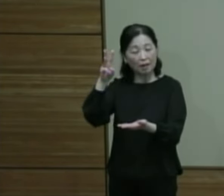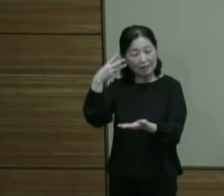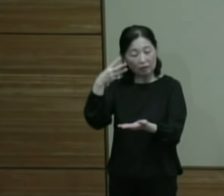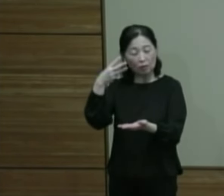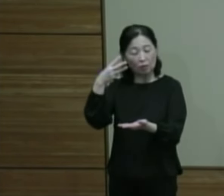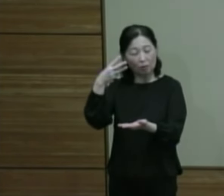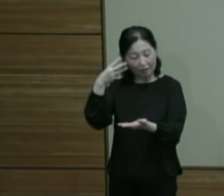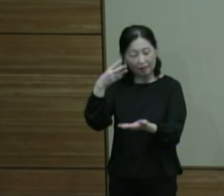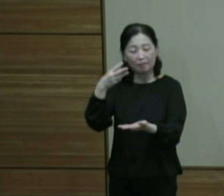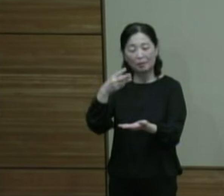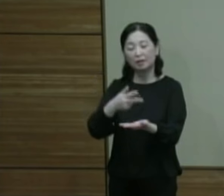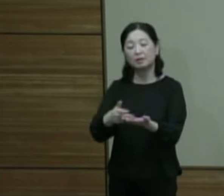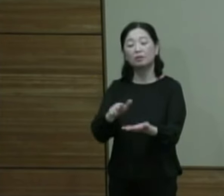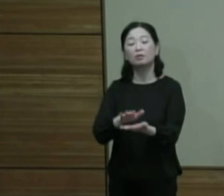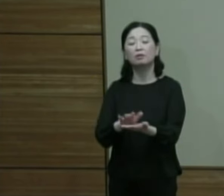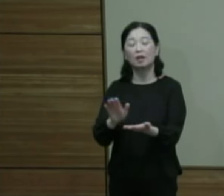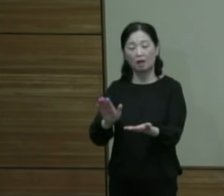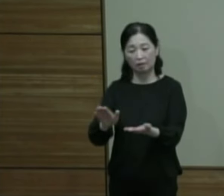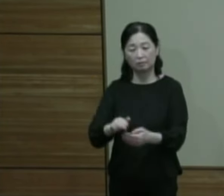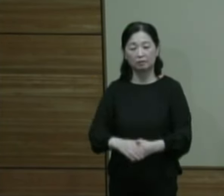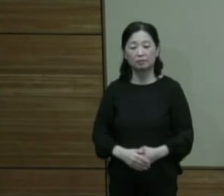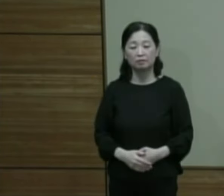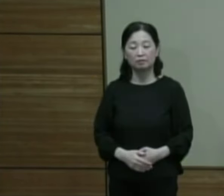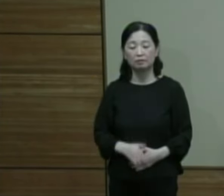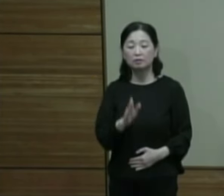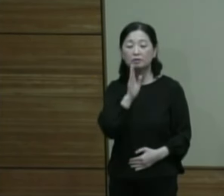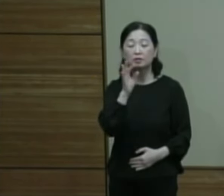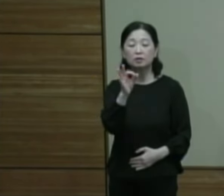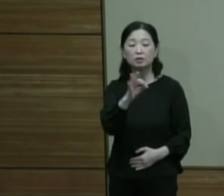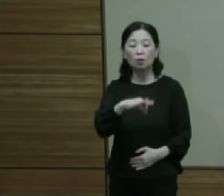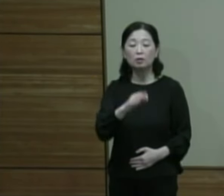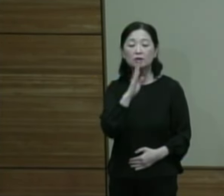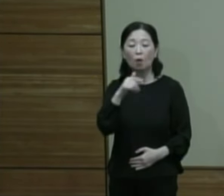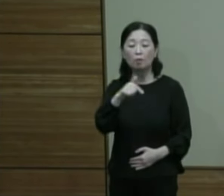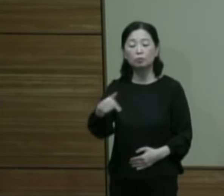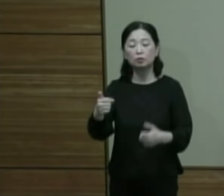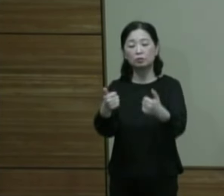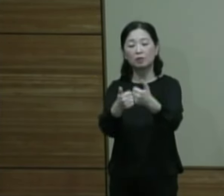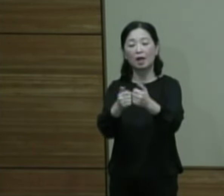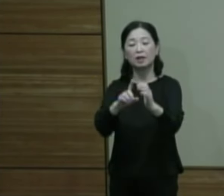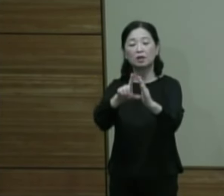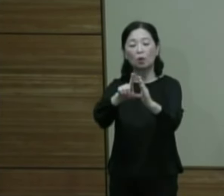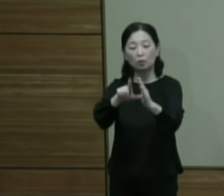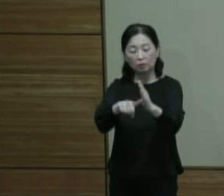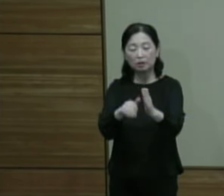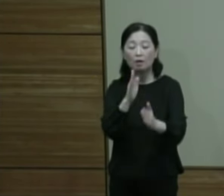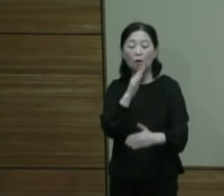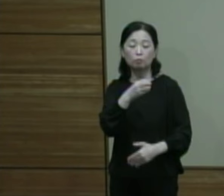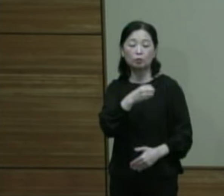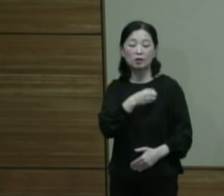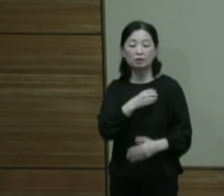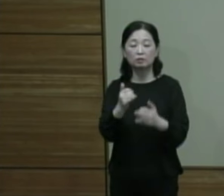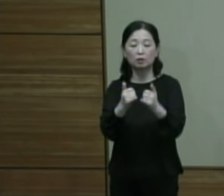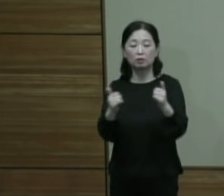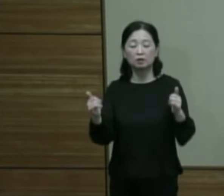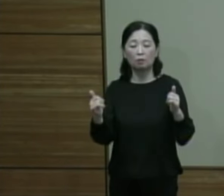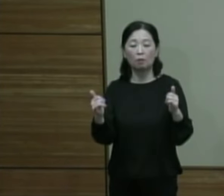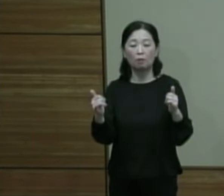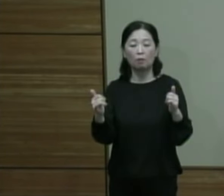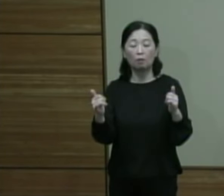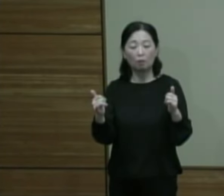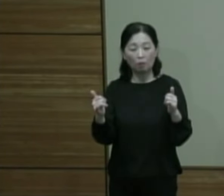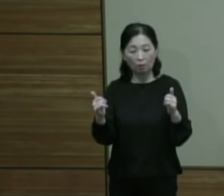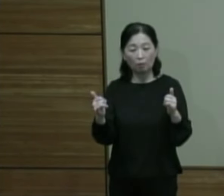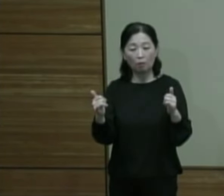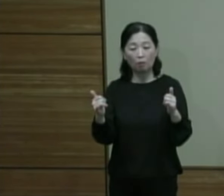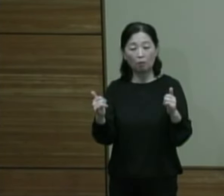ていただいております。なお当日のですね本部会議では本部員の方々が活